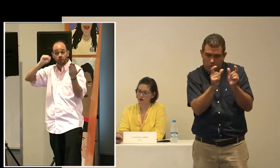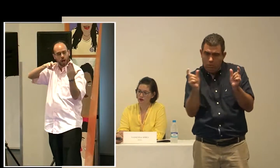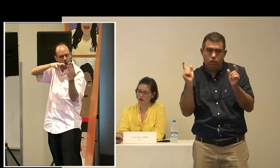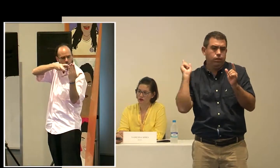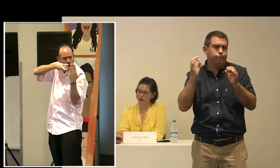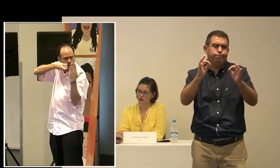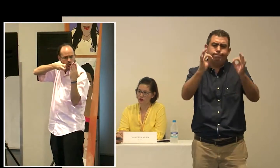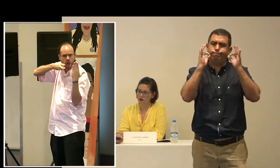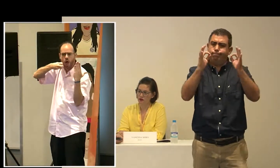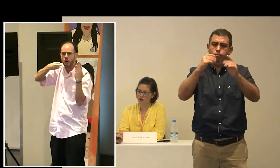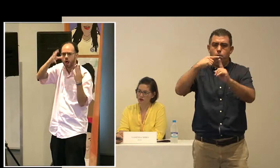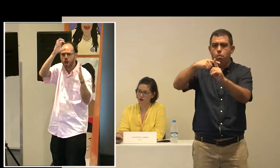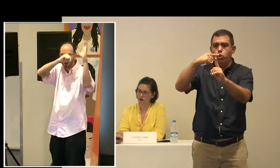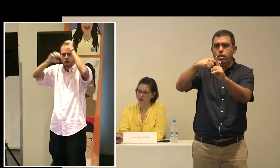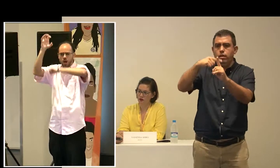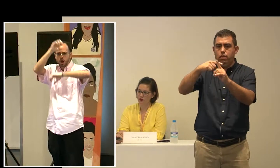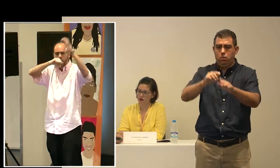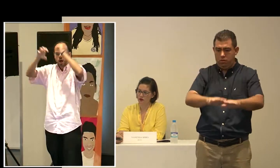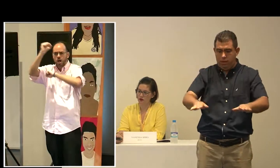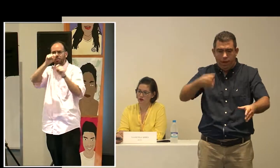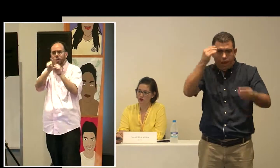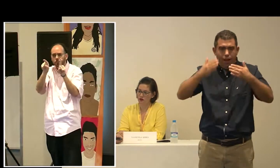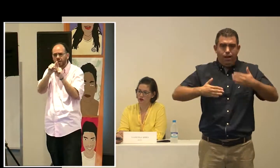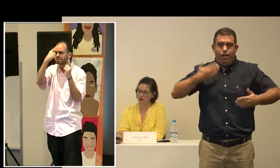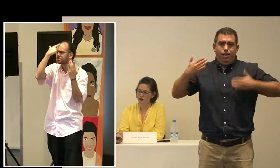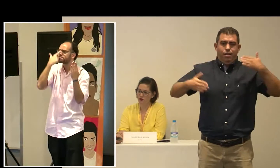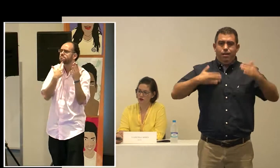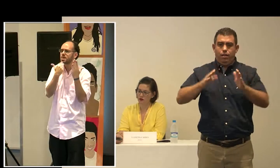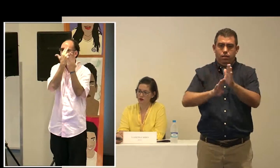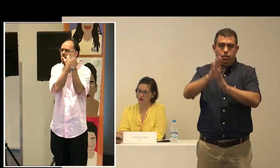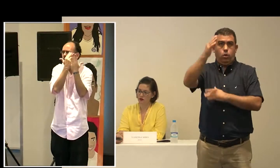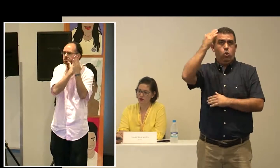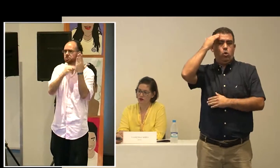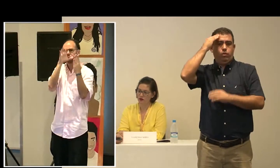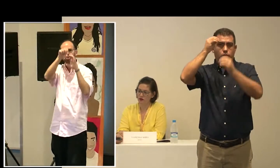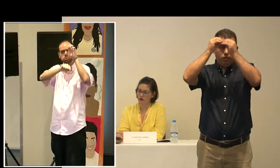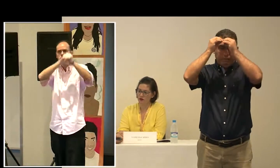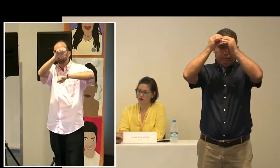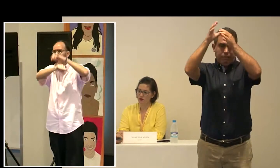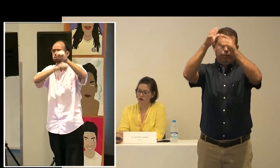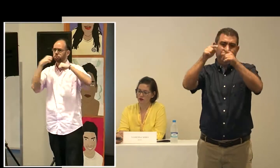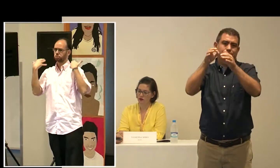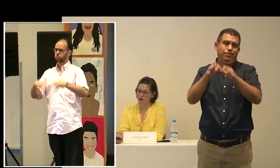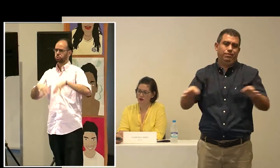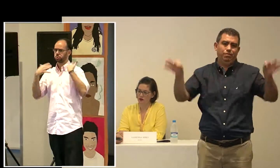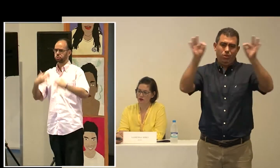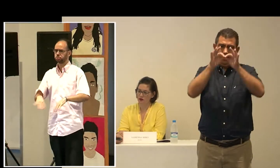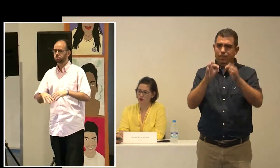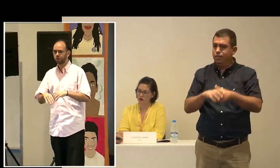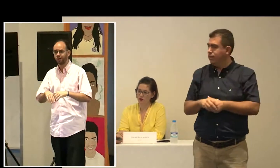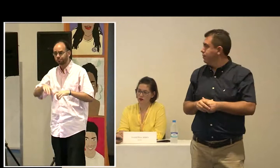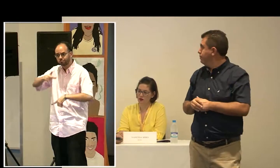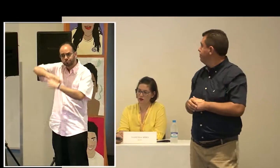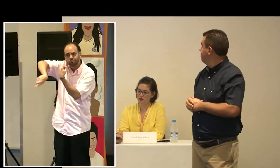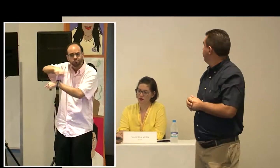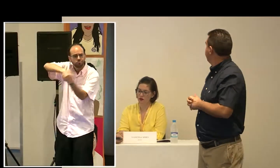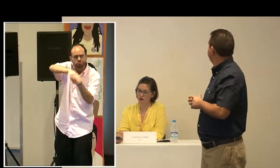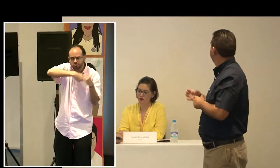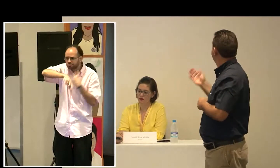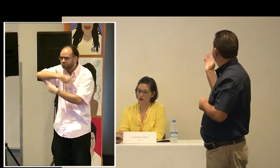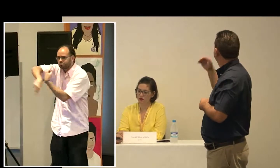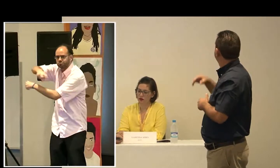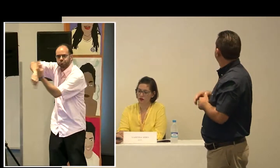Em um livro nós temos registro de 500 sinais. E muitas vezes as pessoas elas pegam esses livros